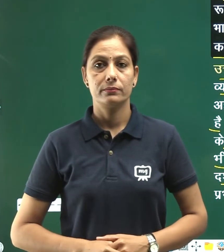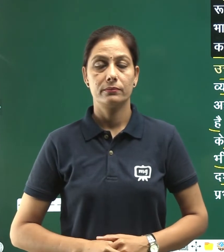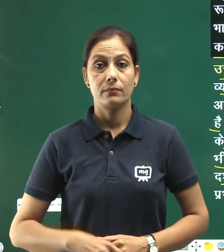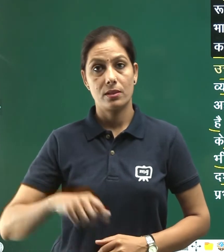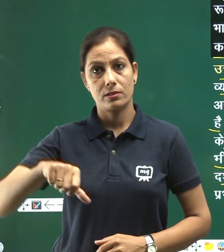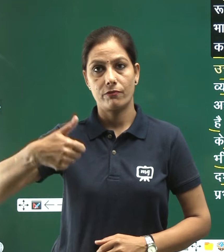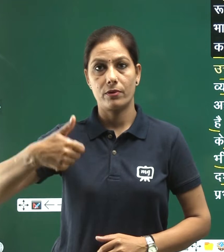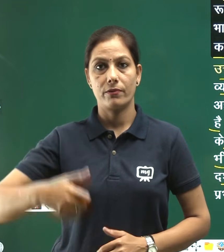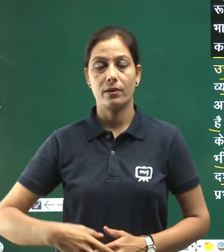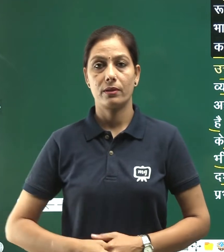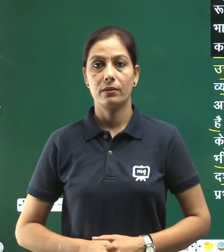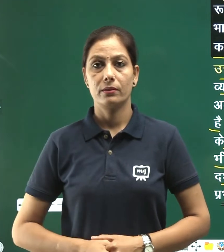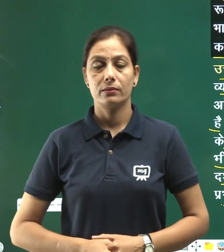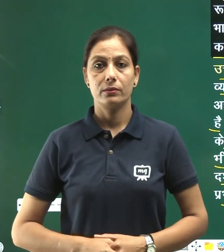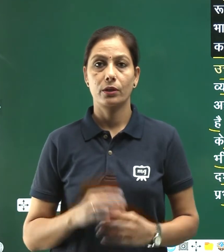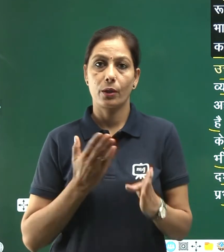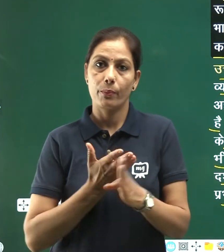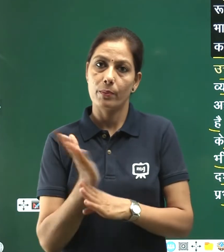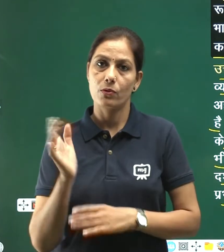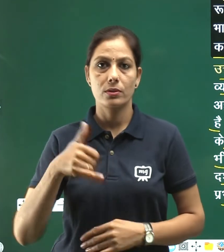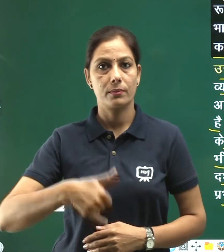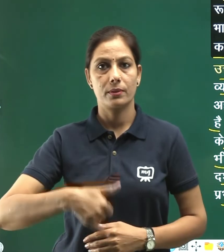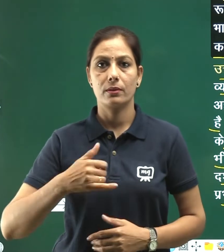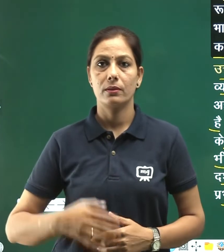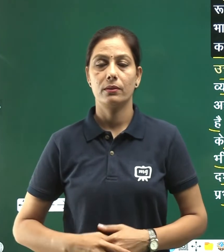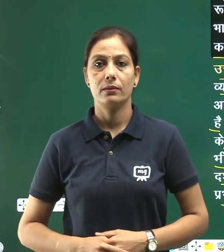सफल व प्रभावशाली बनाना।